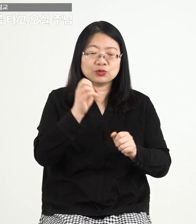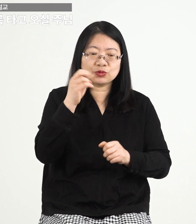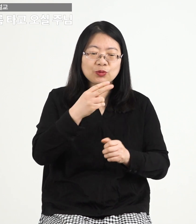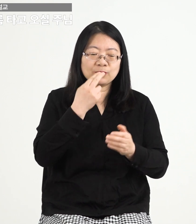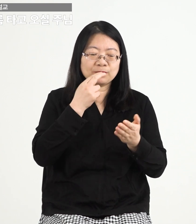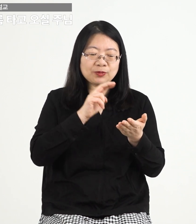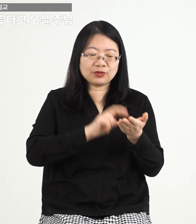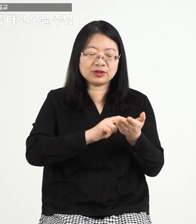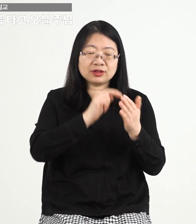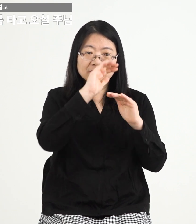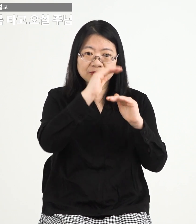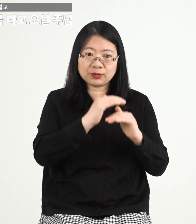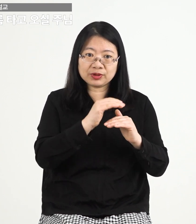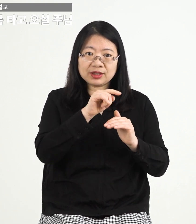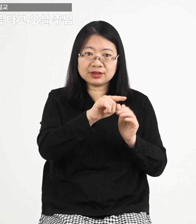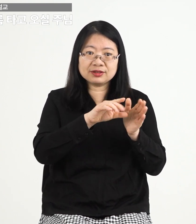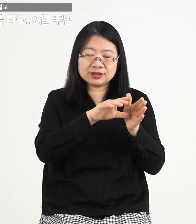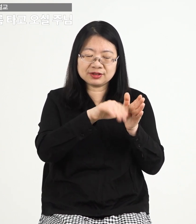시대